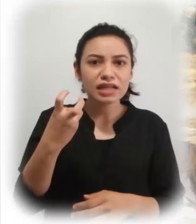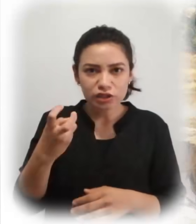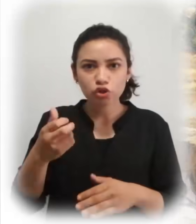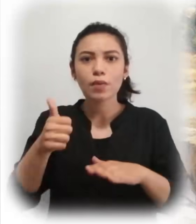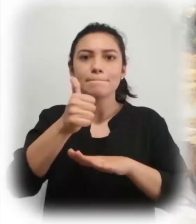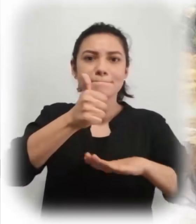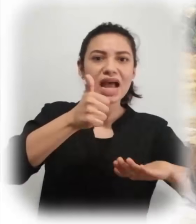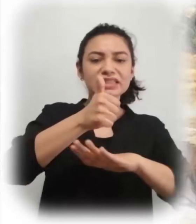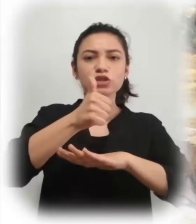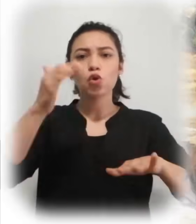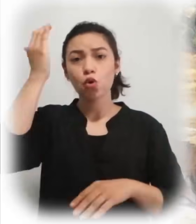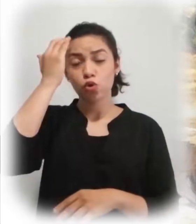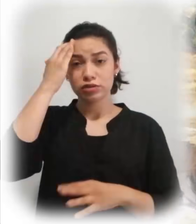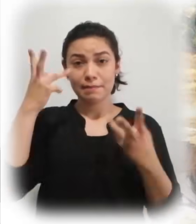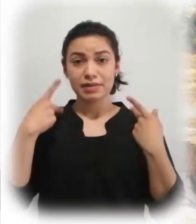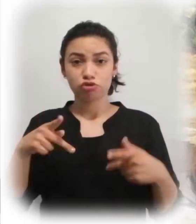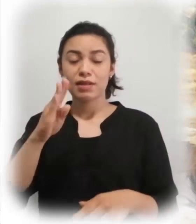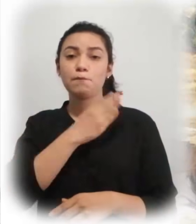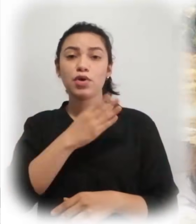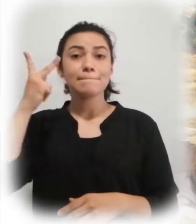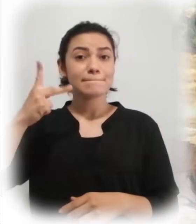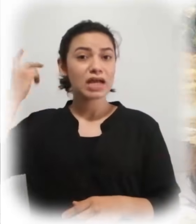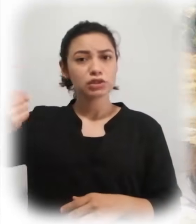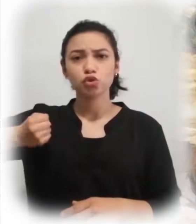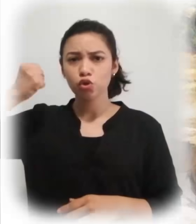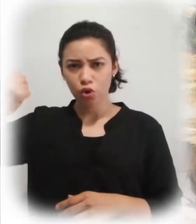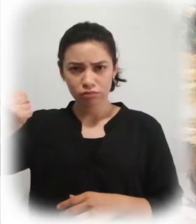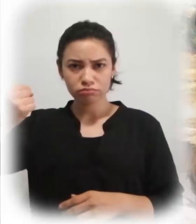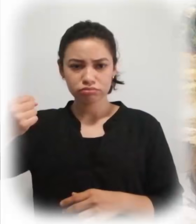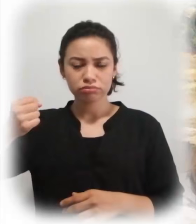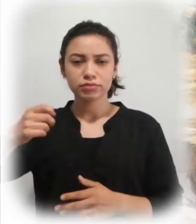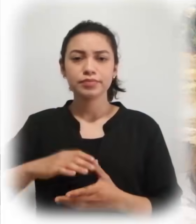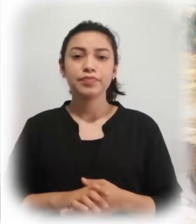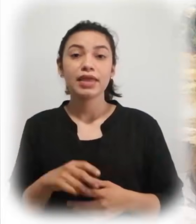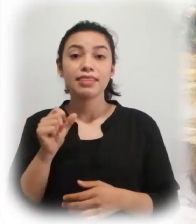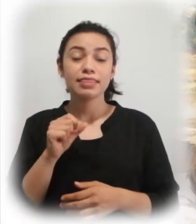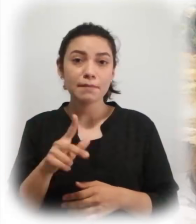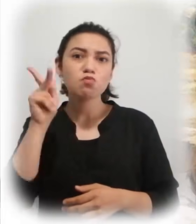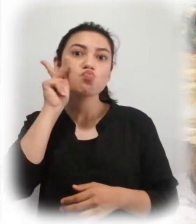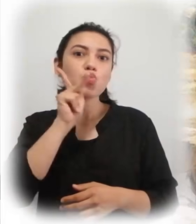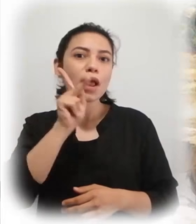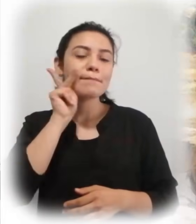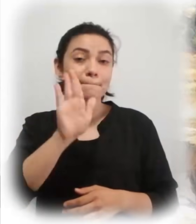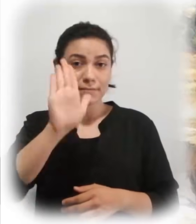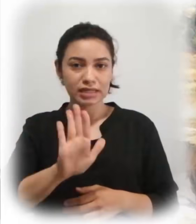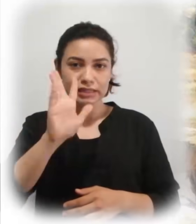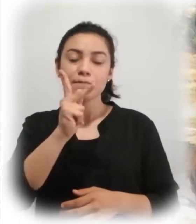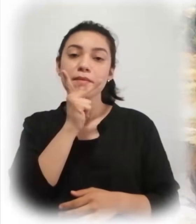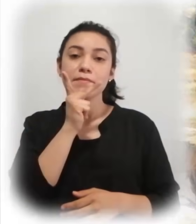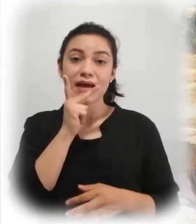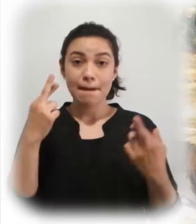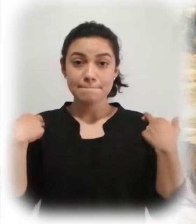hoy estarán en un lado y mañana en otro. También es examen para papás y maestros. Necesitan